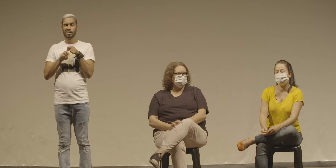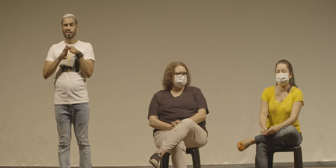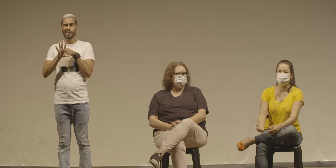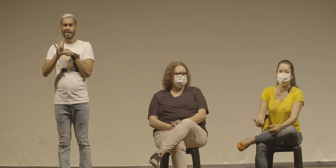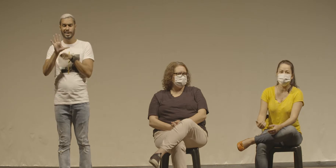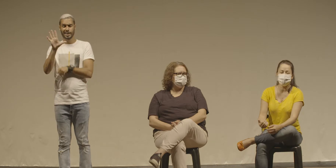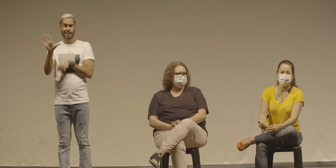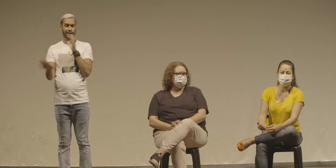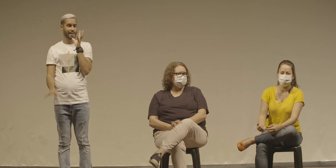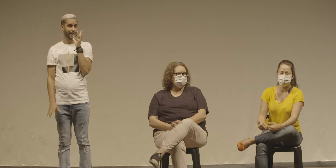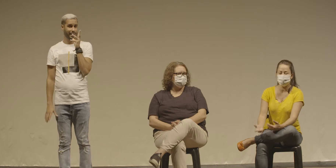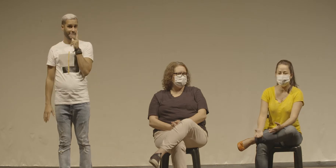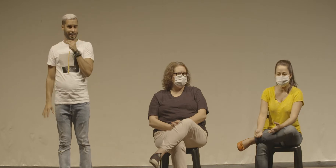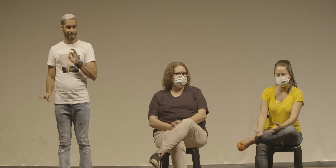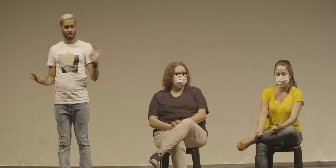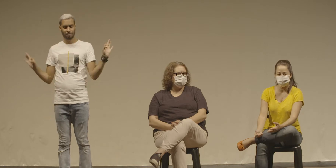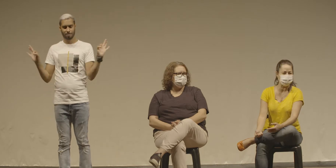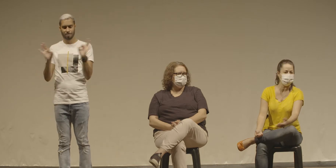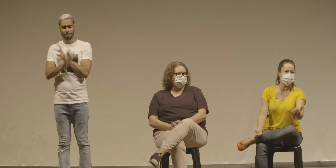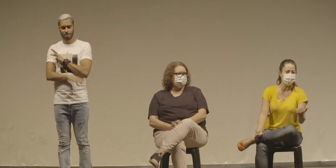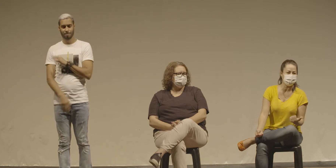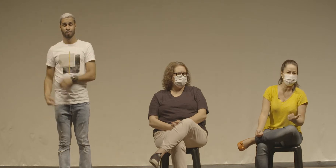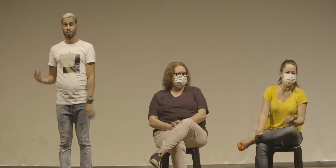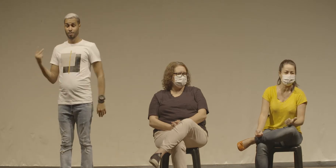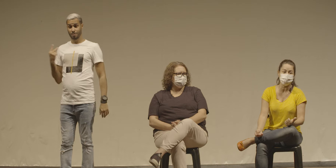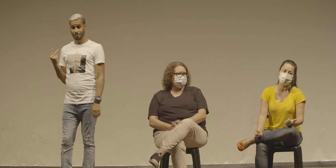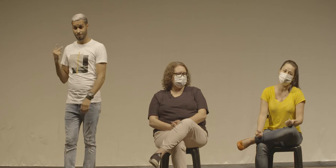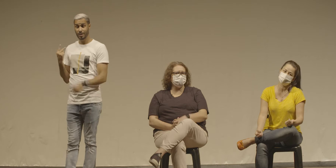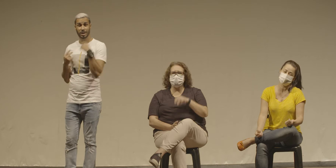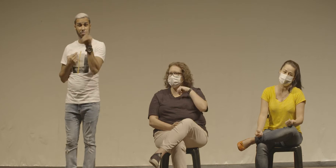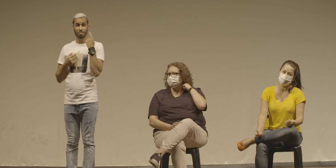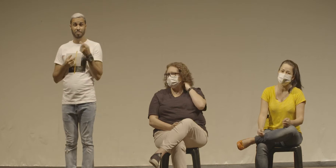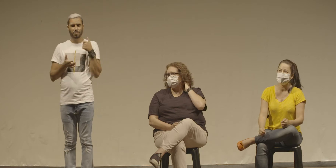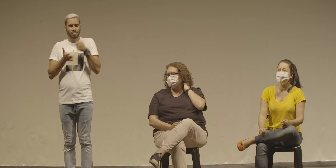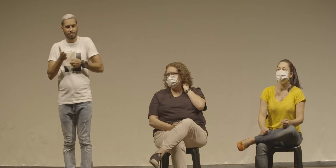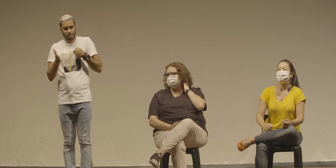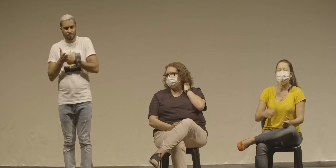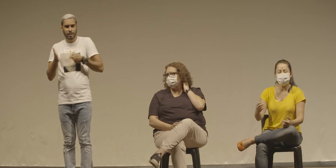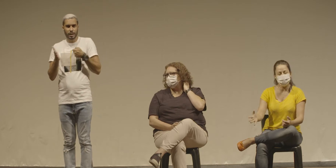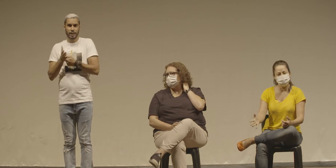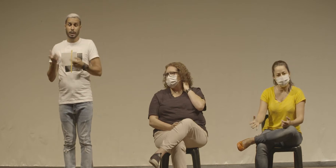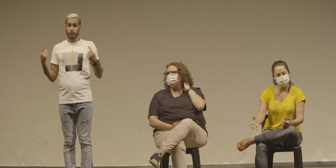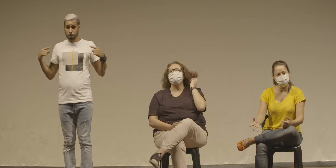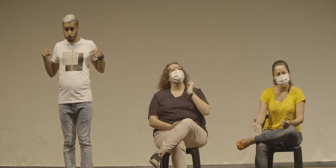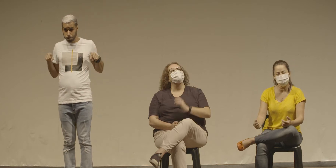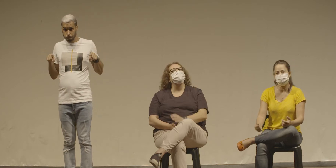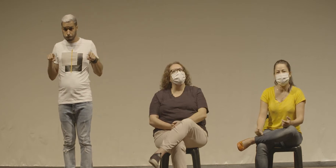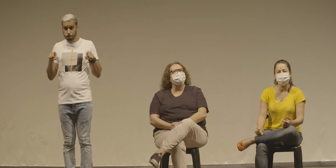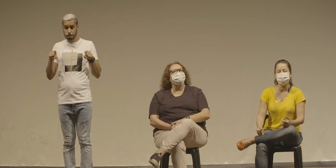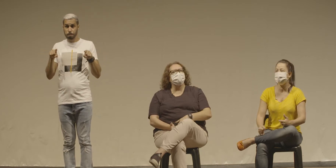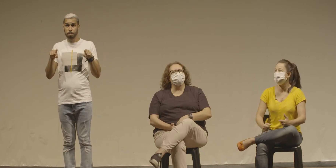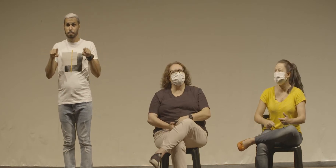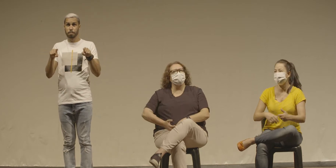E no nosso caso, a gente corria contra o tempo porque a gente queria participar de um festival ano passado e tinha a questão de ser um